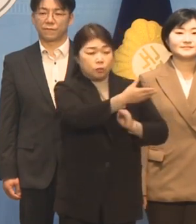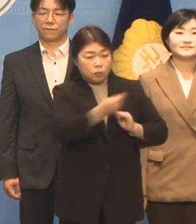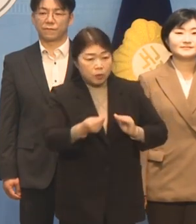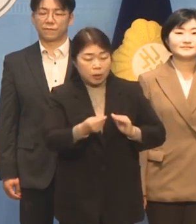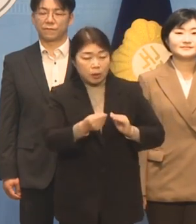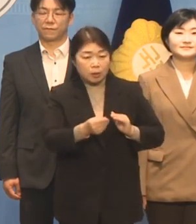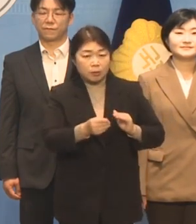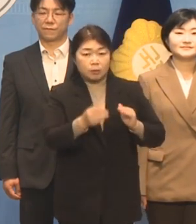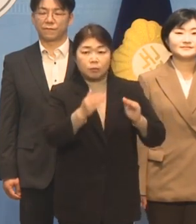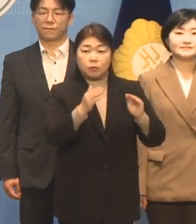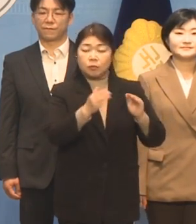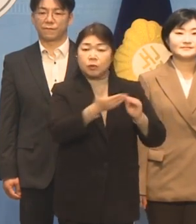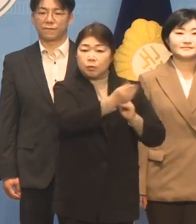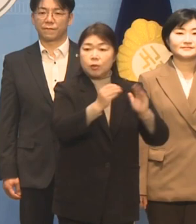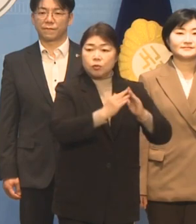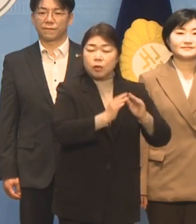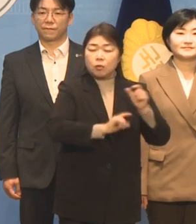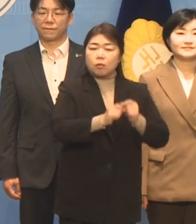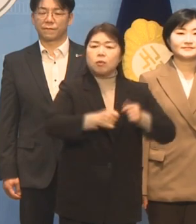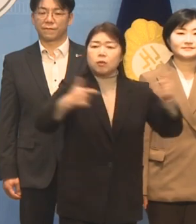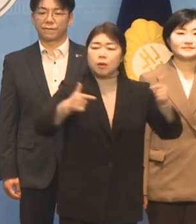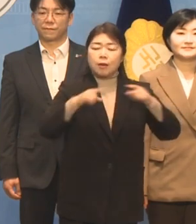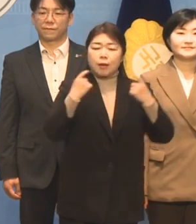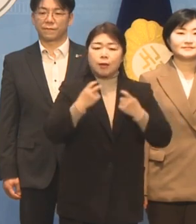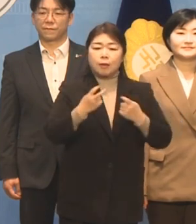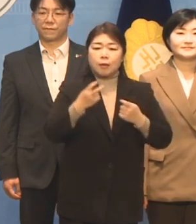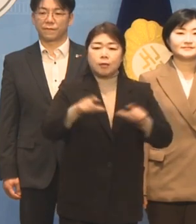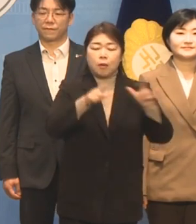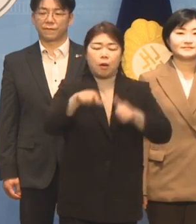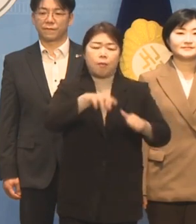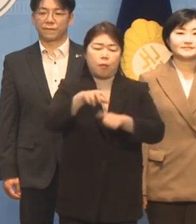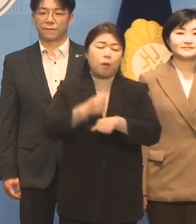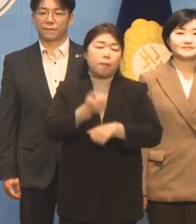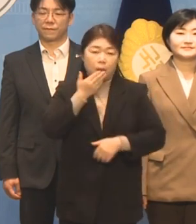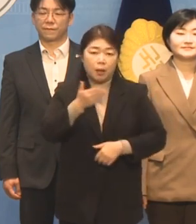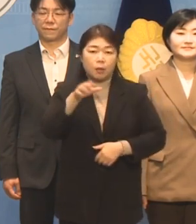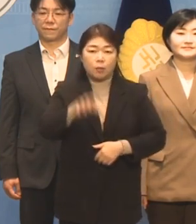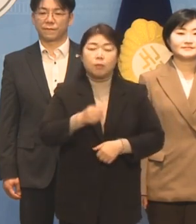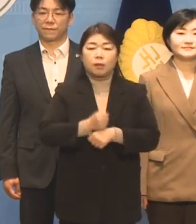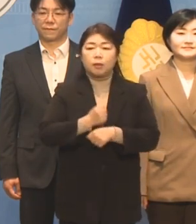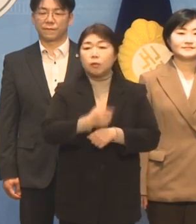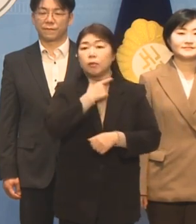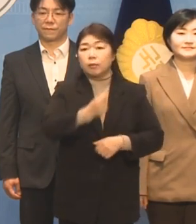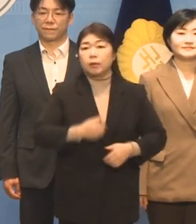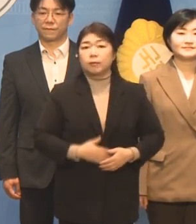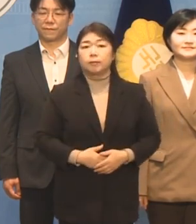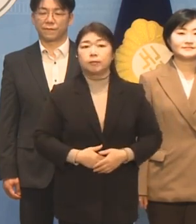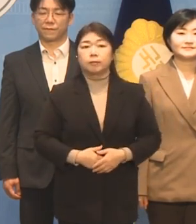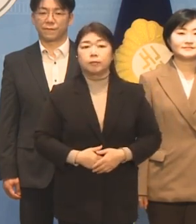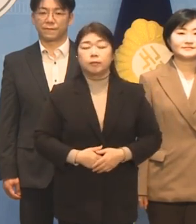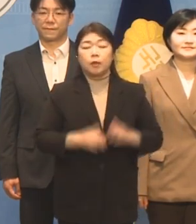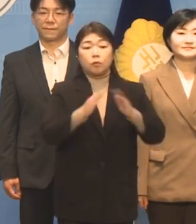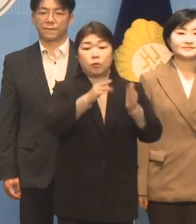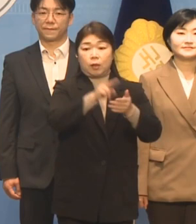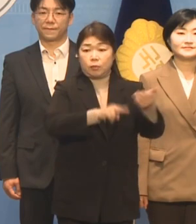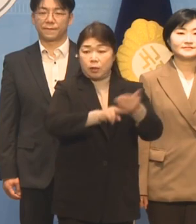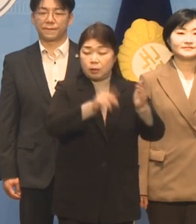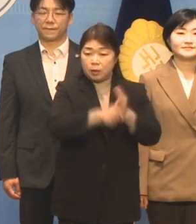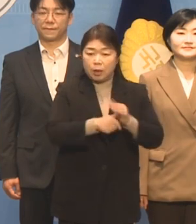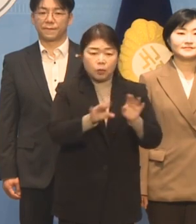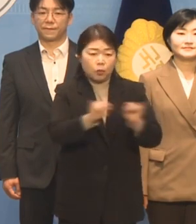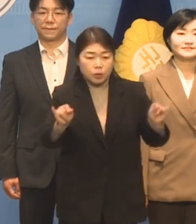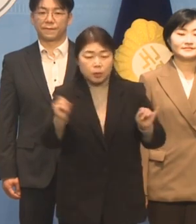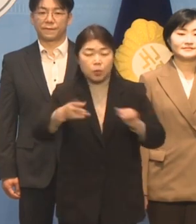보호와 쾌적함도 늘리겠습니다. 주택 분양에서는 공공개발 토지임대부 주택의 비중을